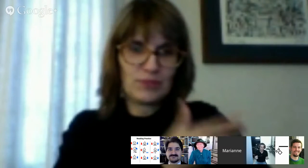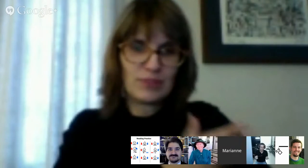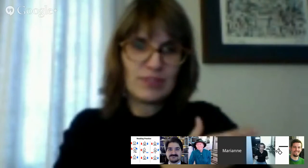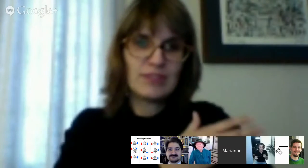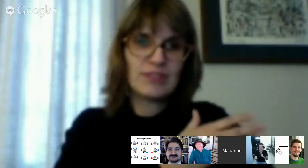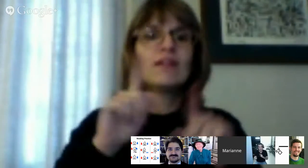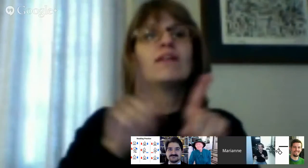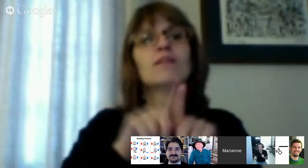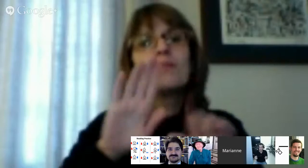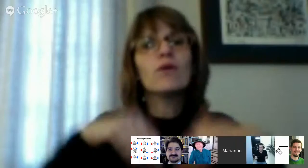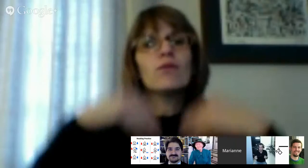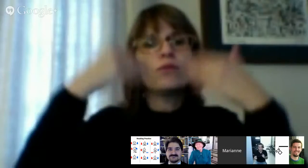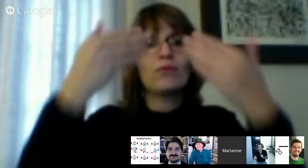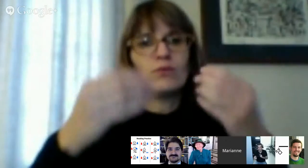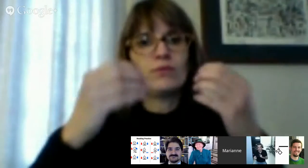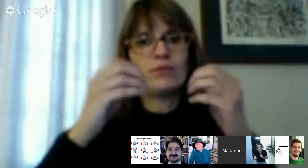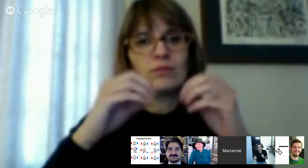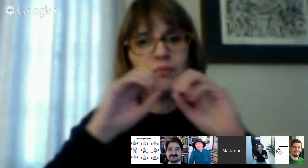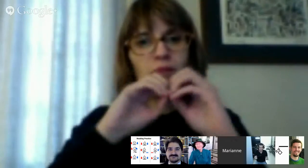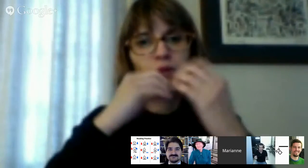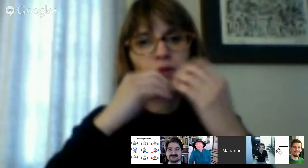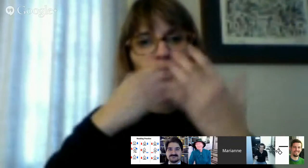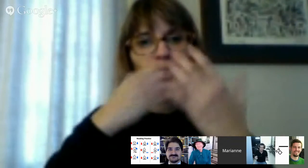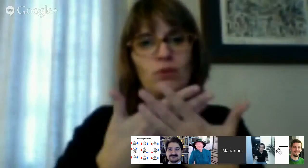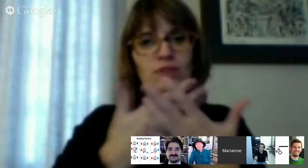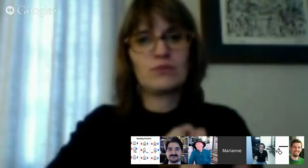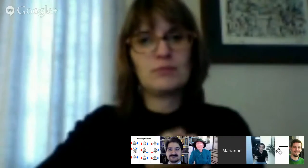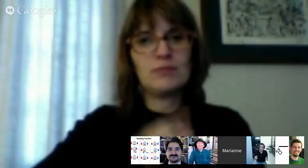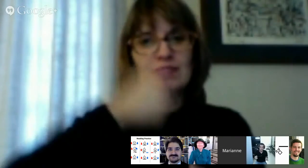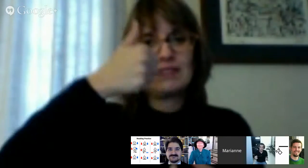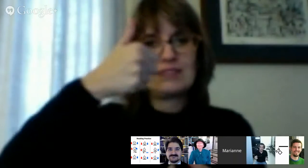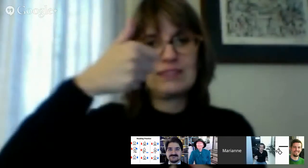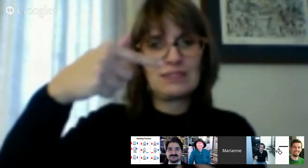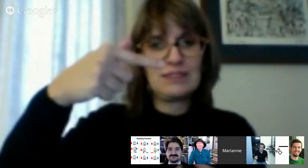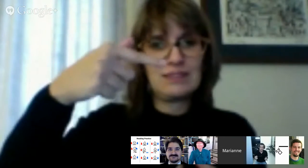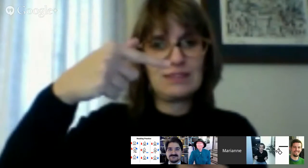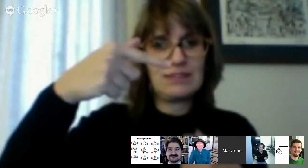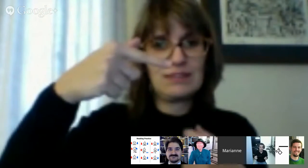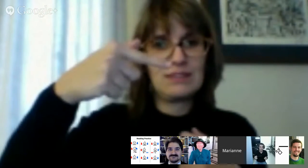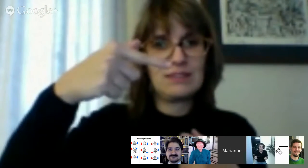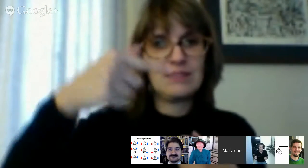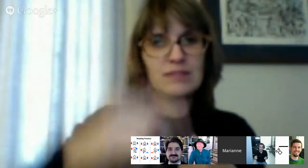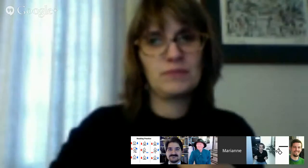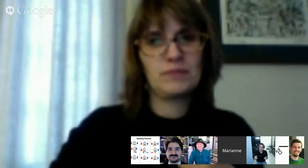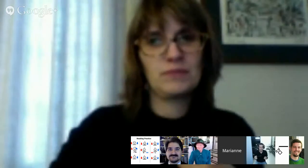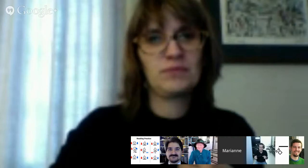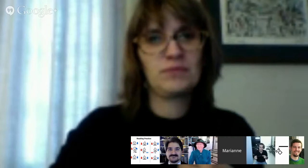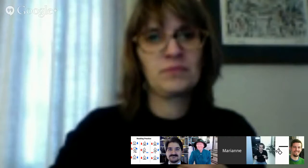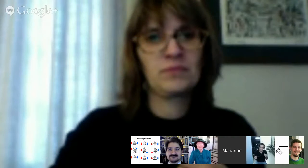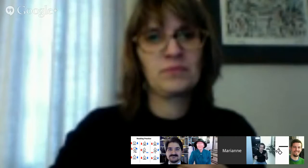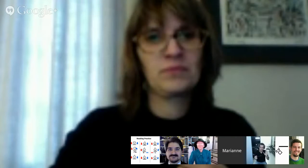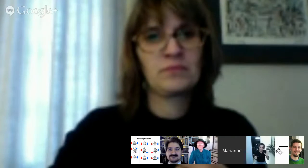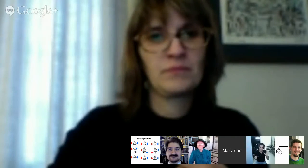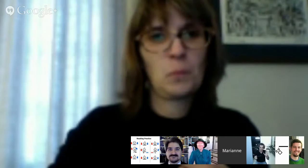Nós intercalamos entre essa atividade e elas